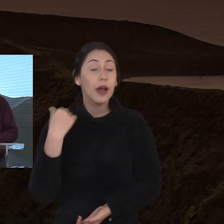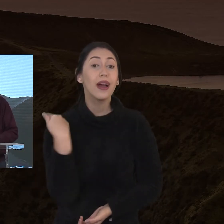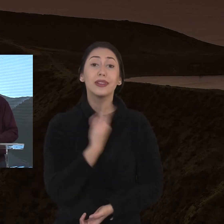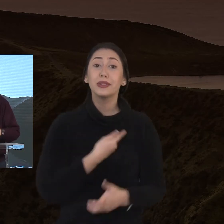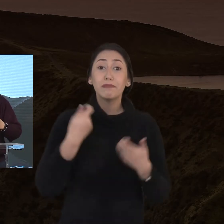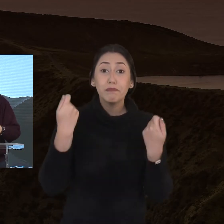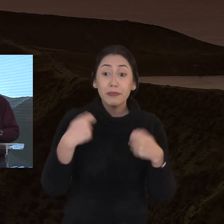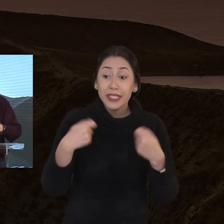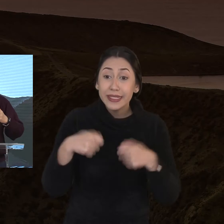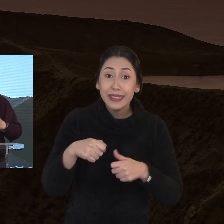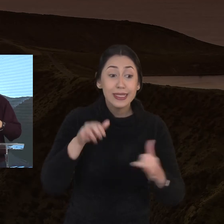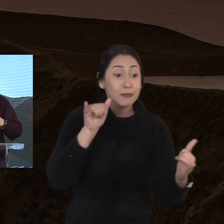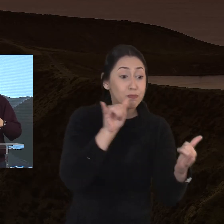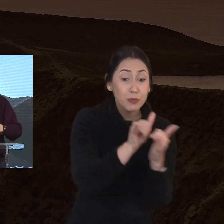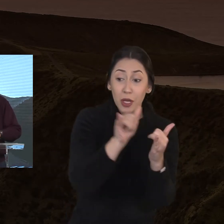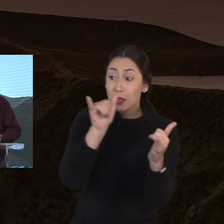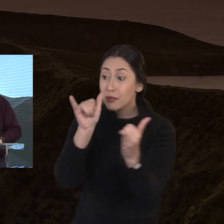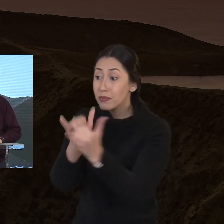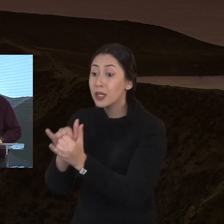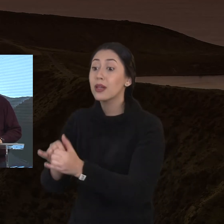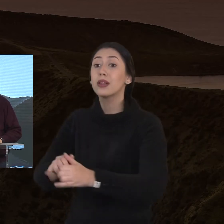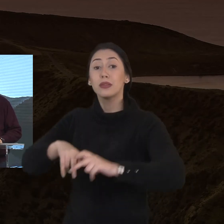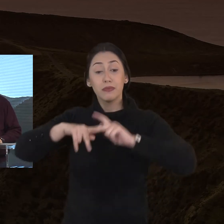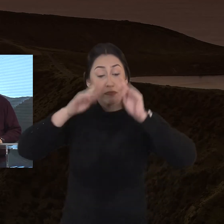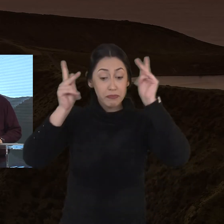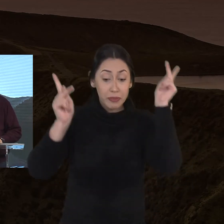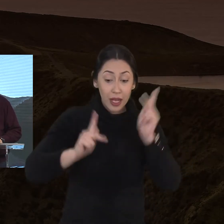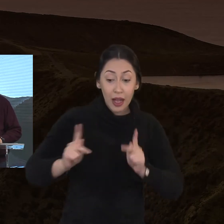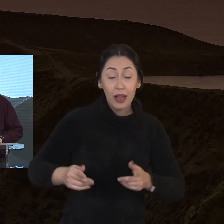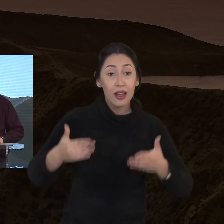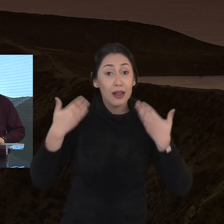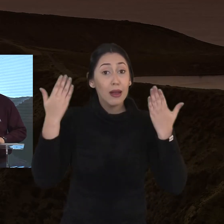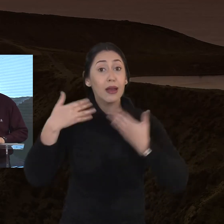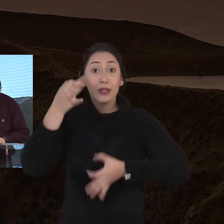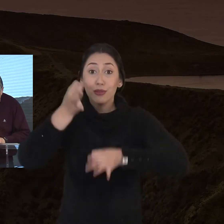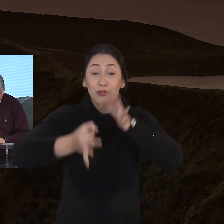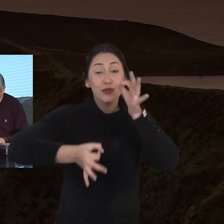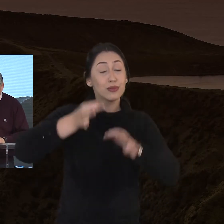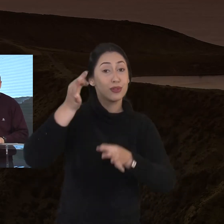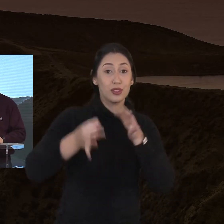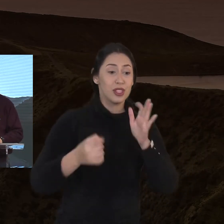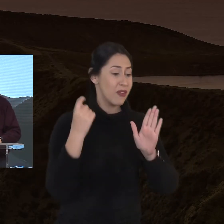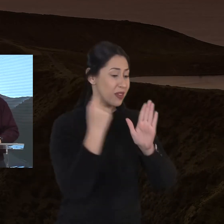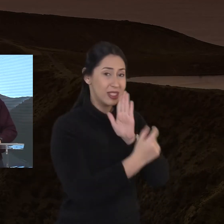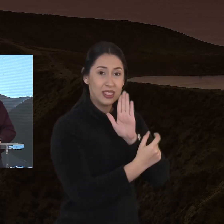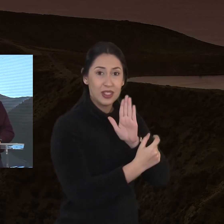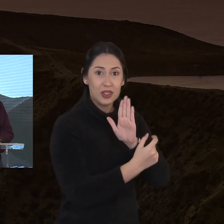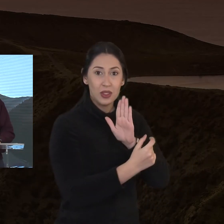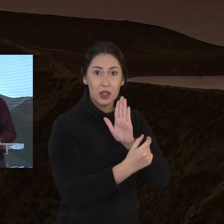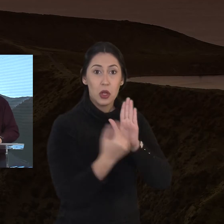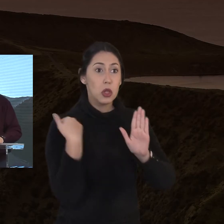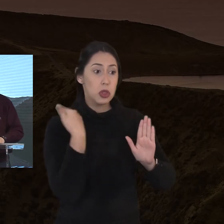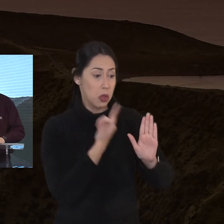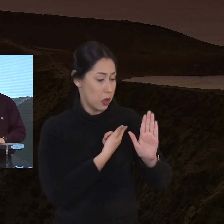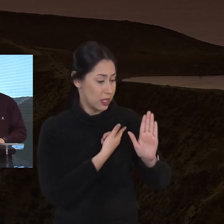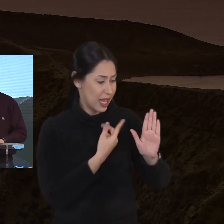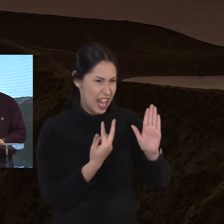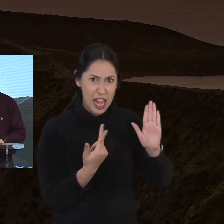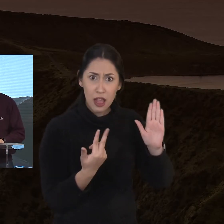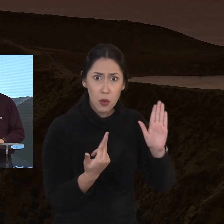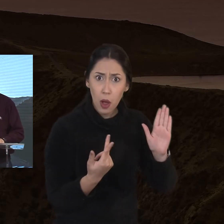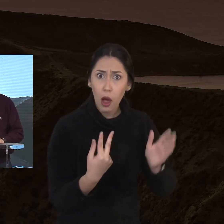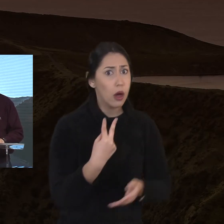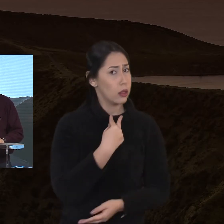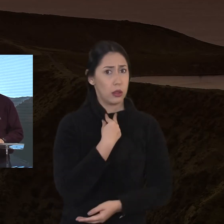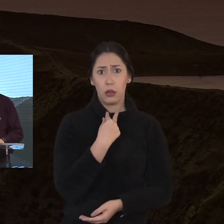reconciliar ter paz tem justiça paz e alegria e esse vestido não pode se aplicar a nossa da igreja não pode